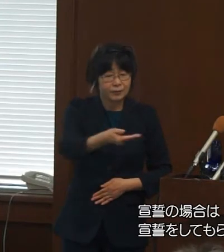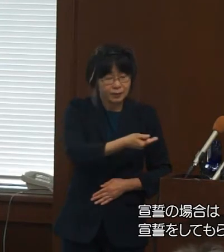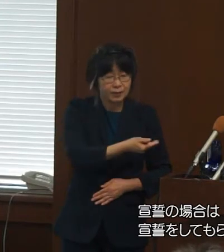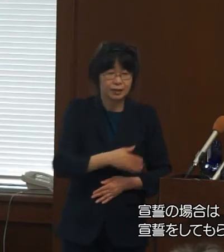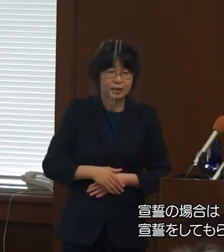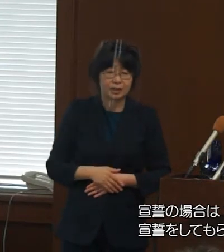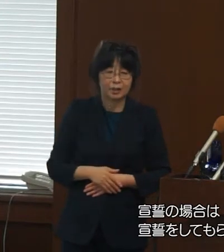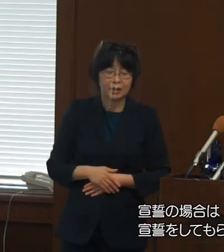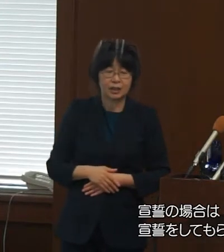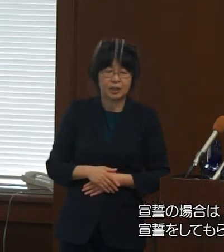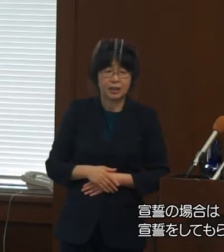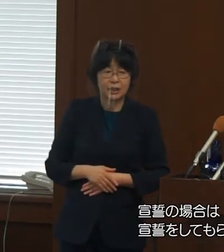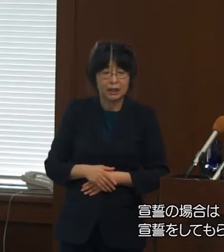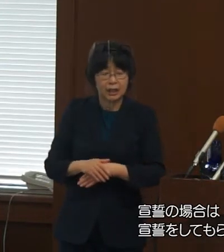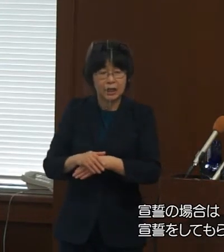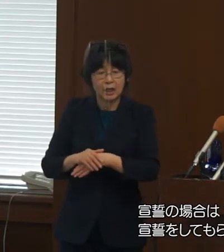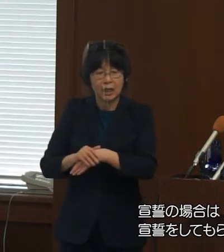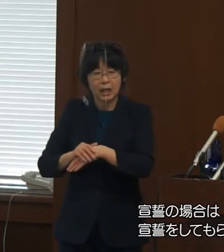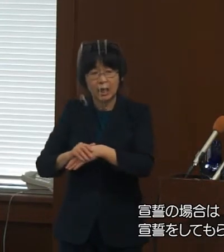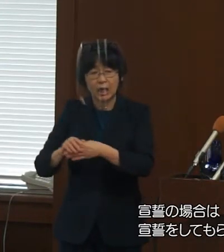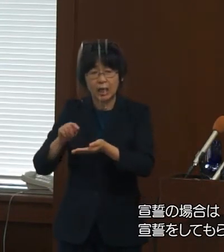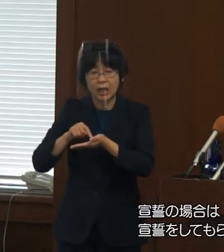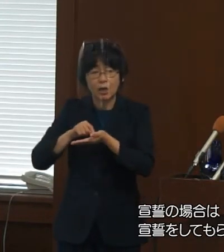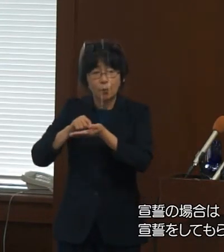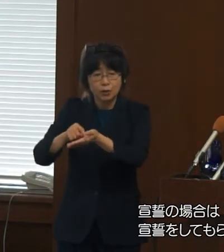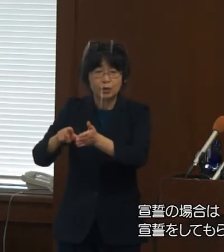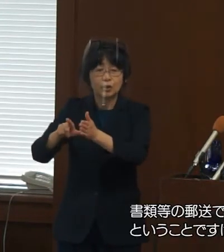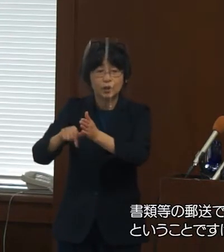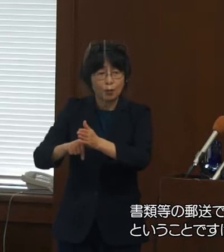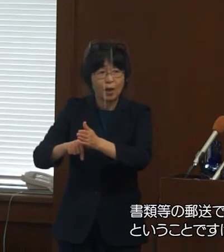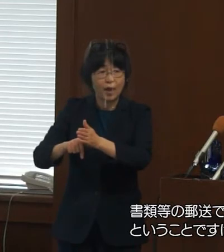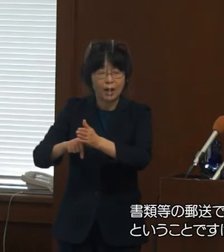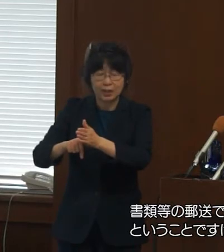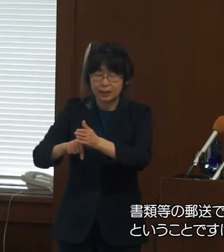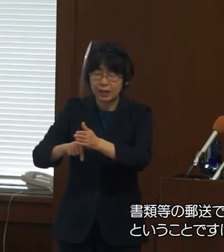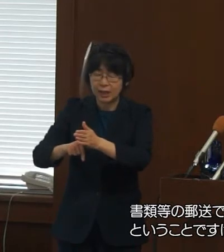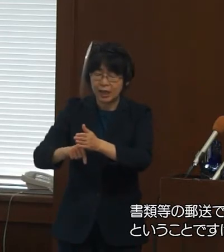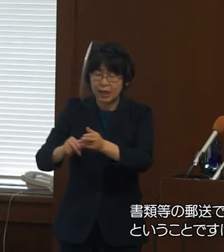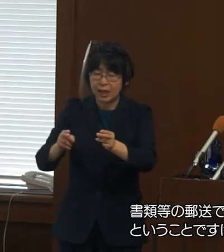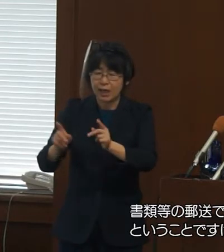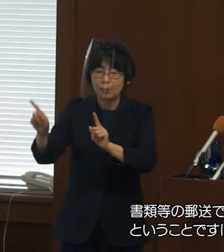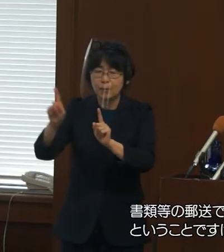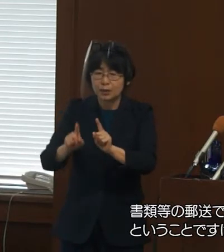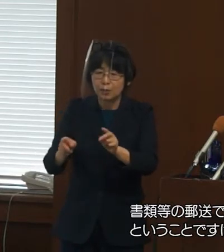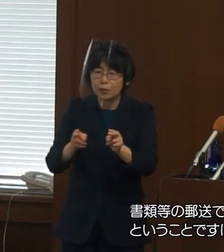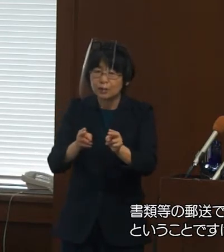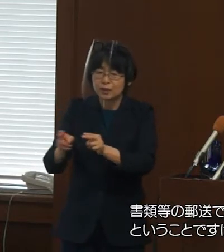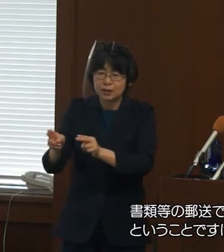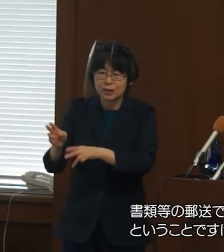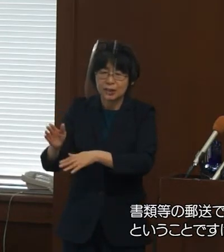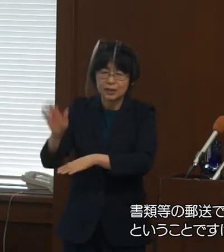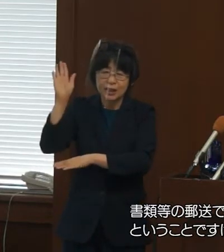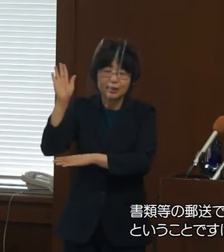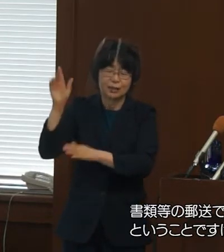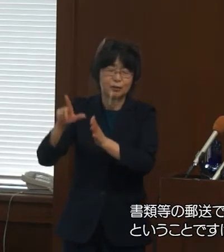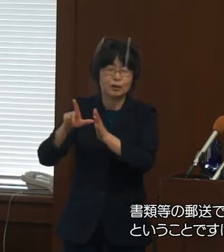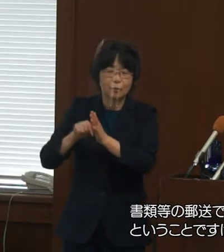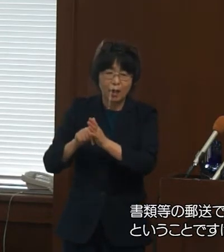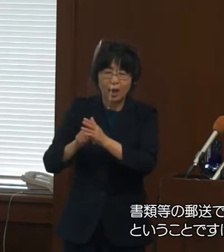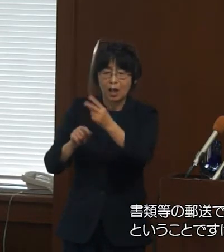先生の場合は2人で来てもらって先生をしてもらうと、で書類等の郵送ではちょっと受け付けられないということですけど、